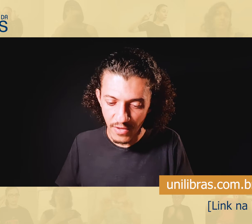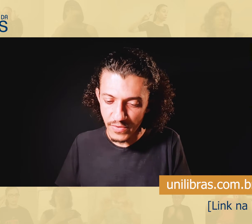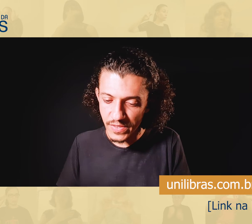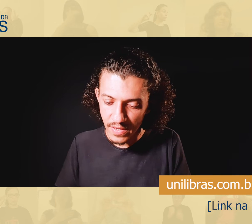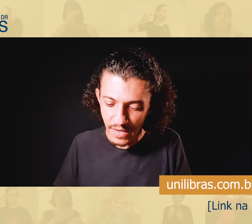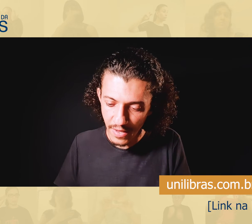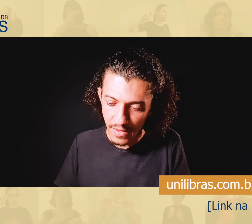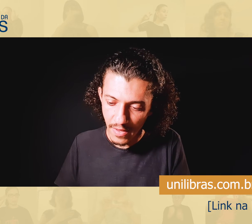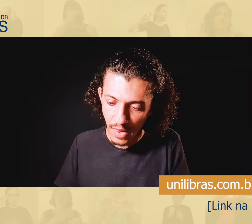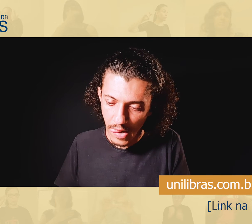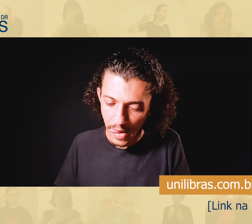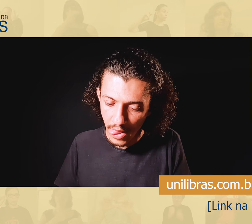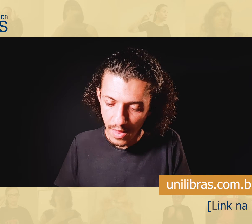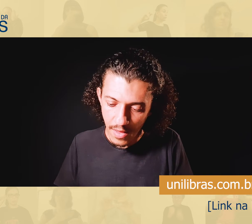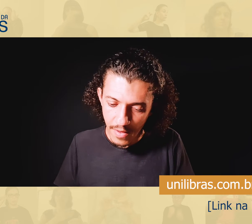as fotos, né?